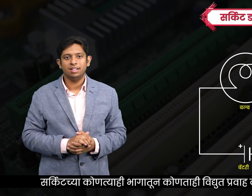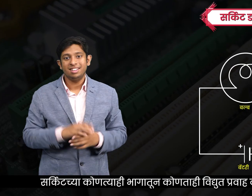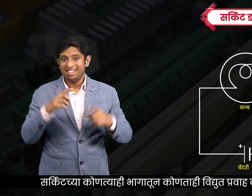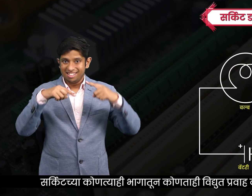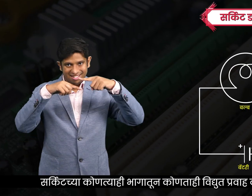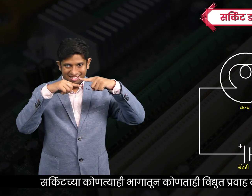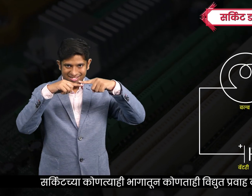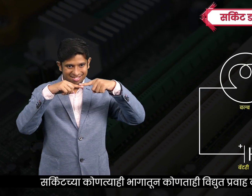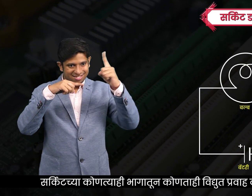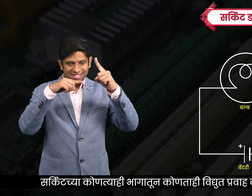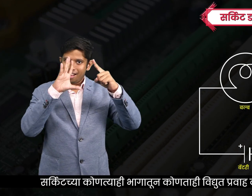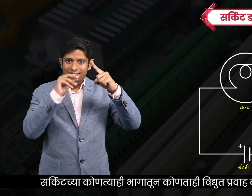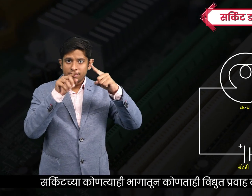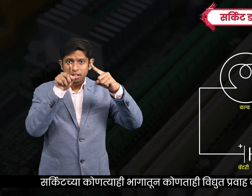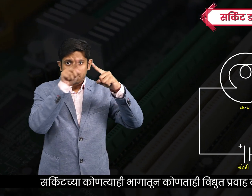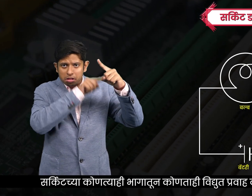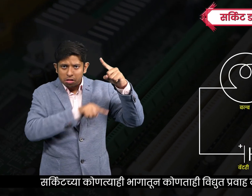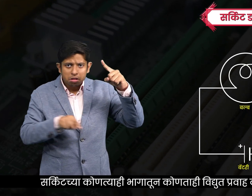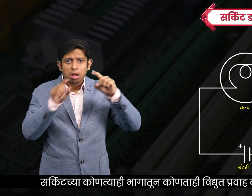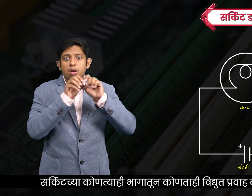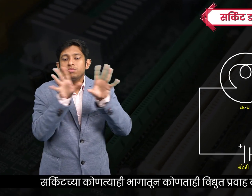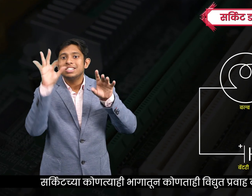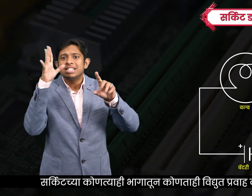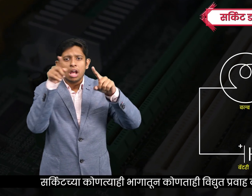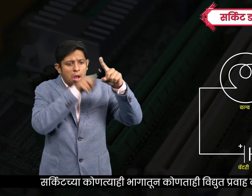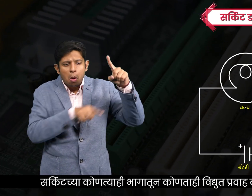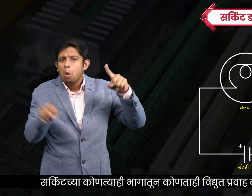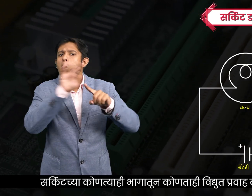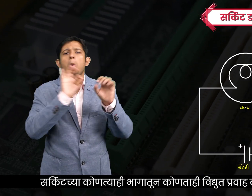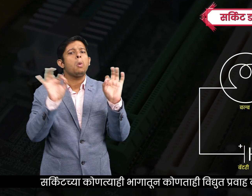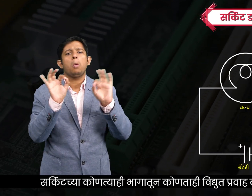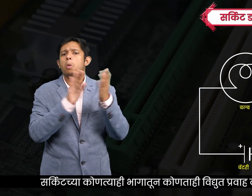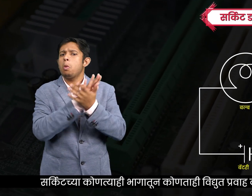सर्किटच्या कोणत्याही भागातून कोणत्याही विद्युत प्रवाह वाहत नाही.